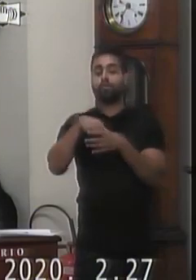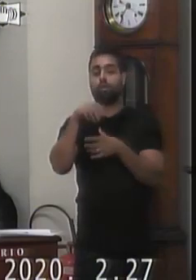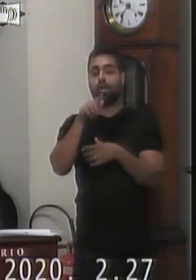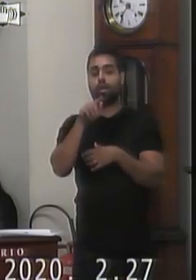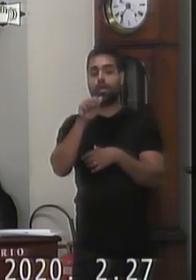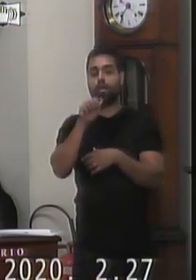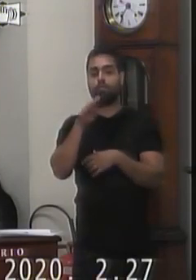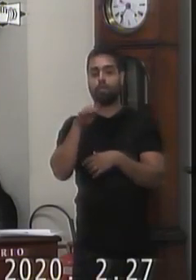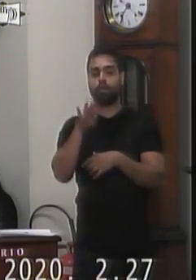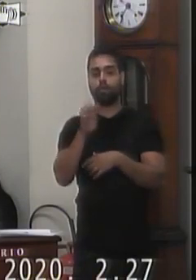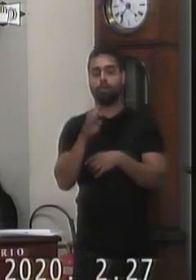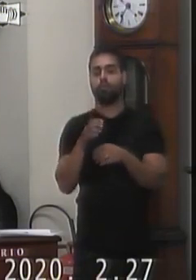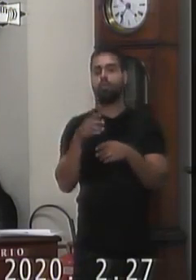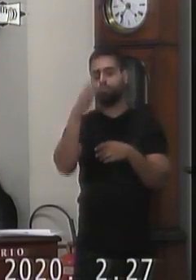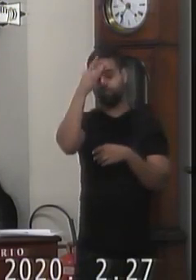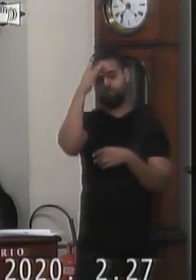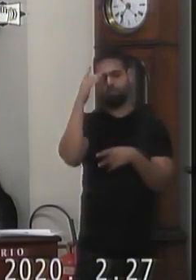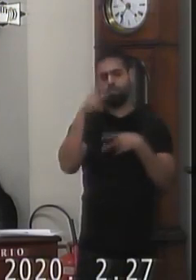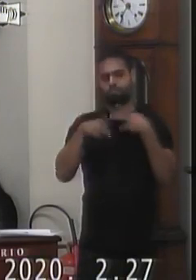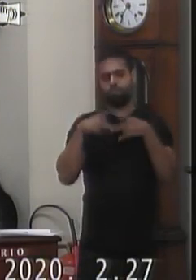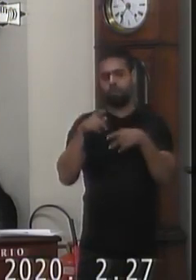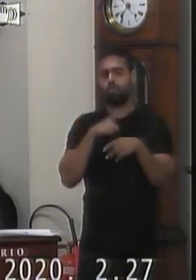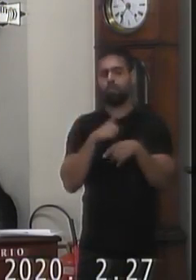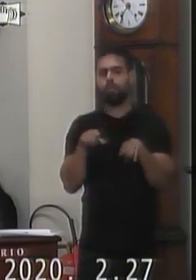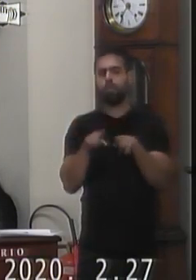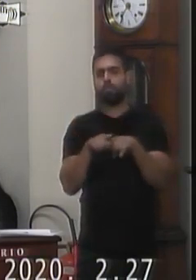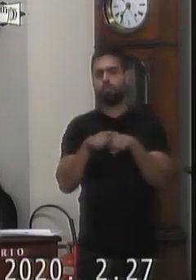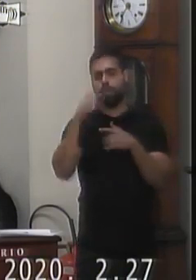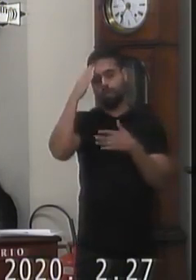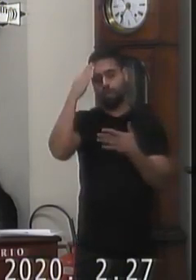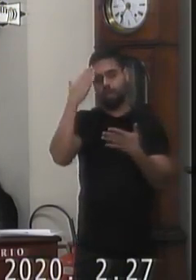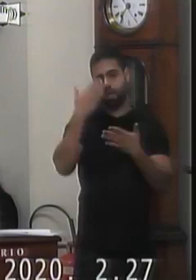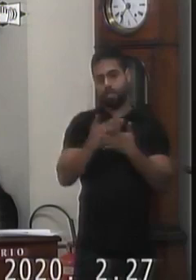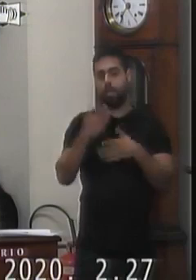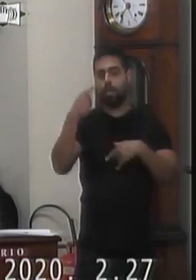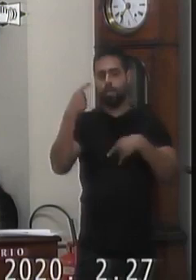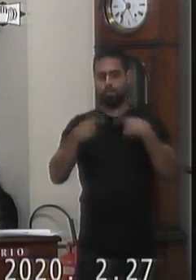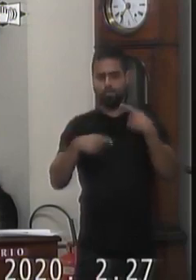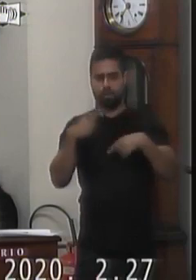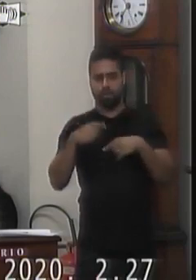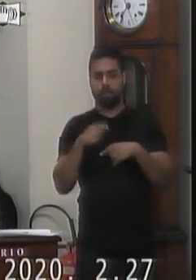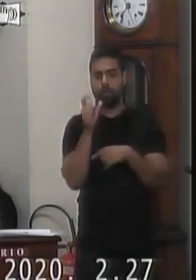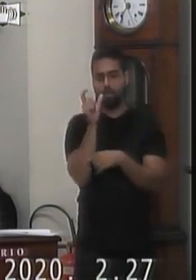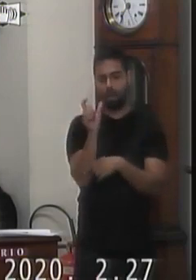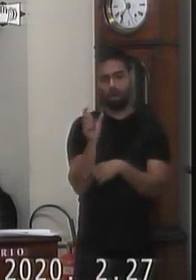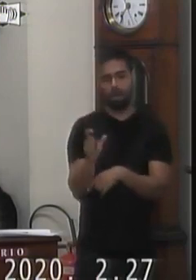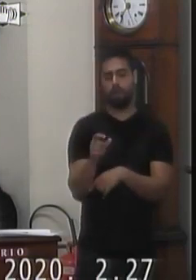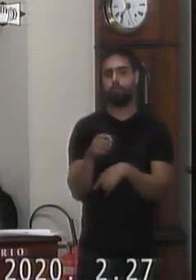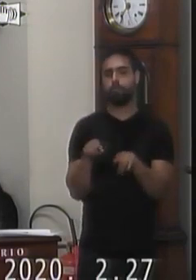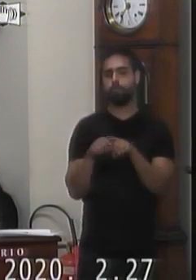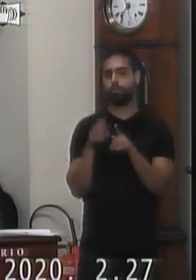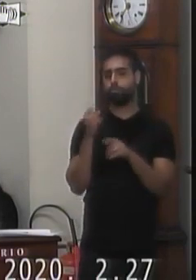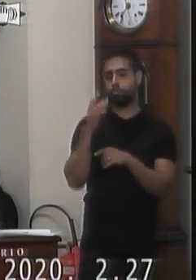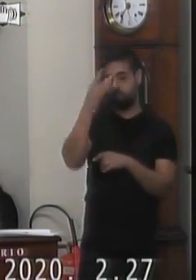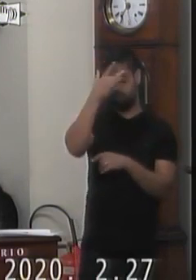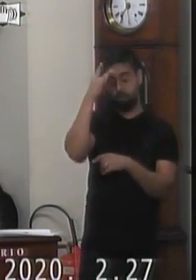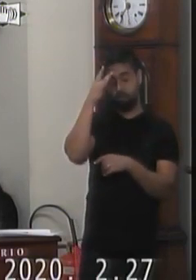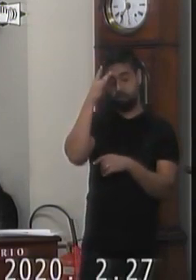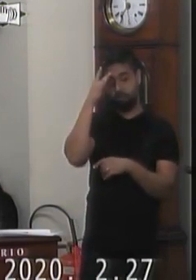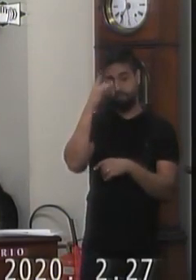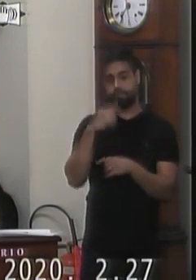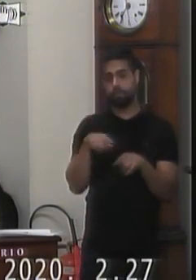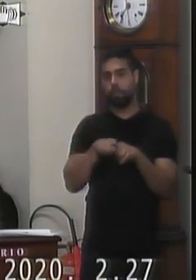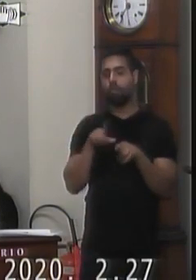reitero os esforços para que os moradores da referida rua possam crer que a política se vale da palavra e de seus bons executores, ainda